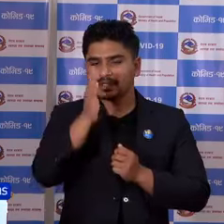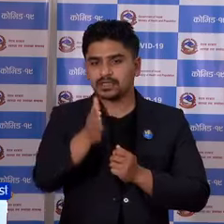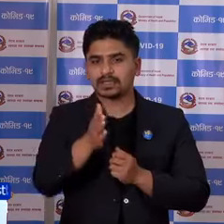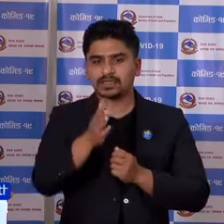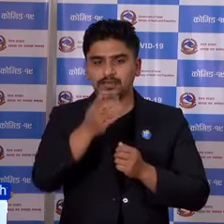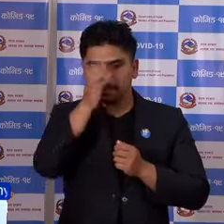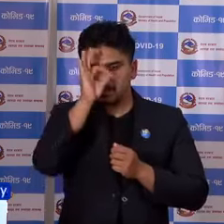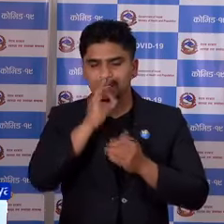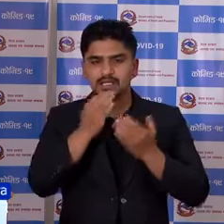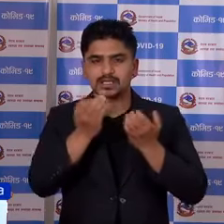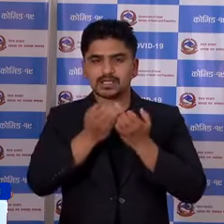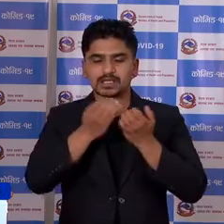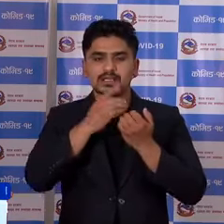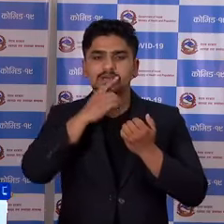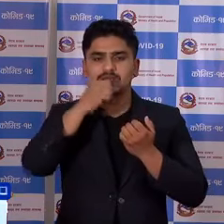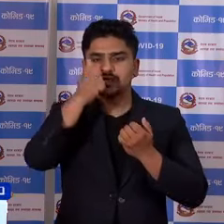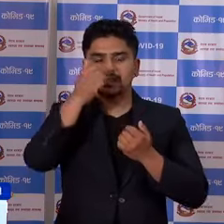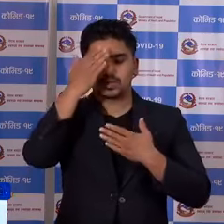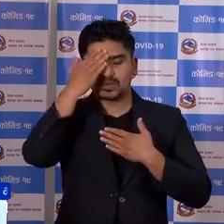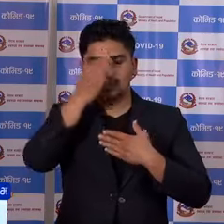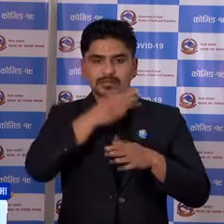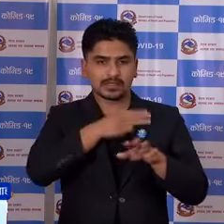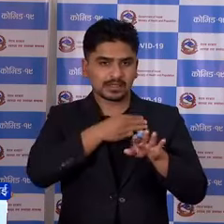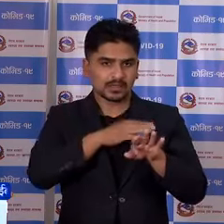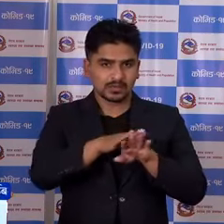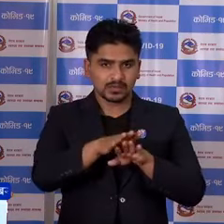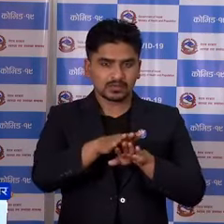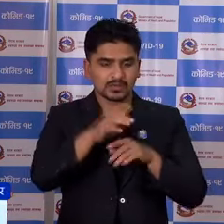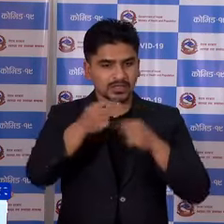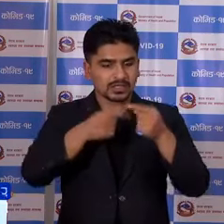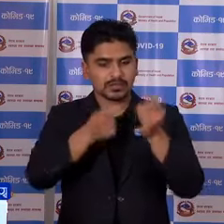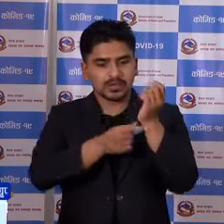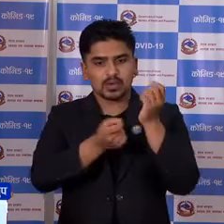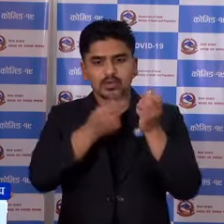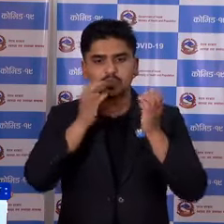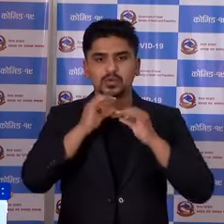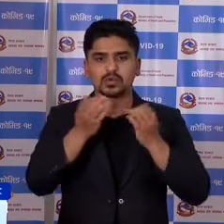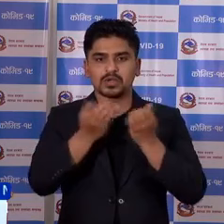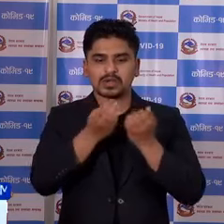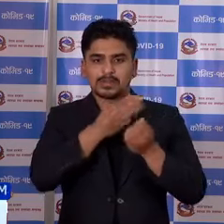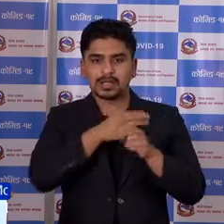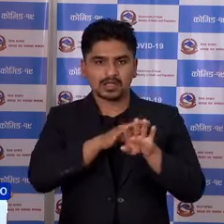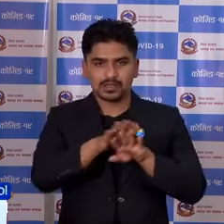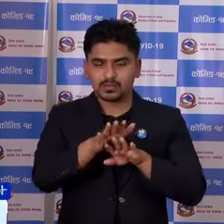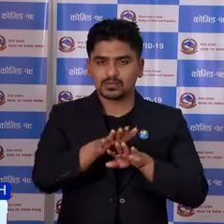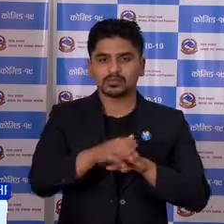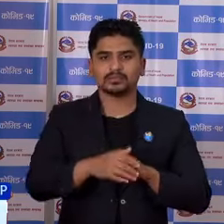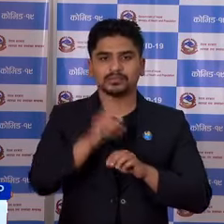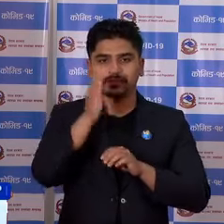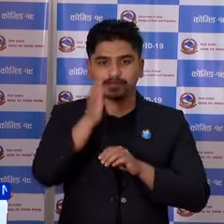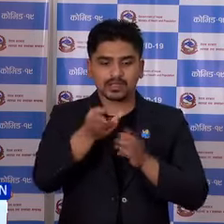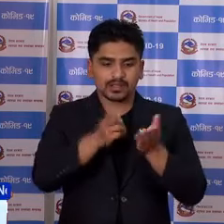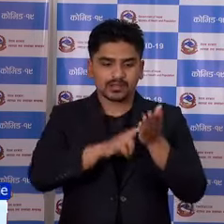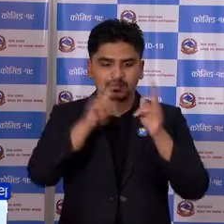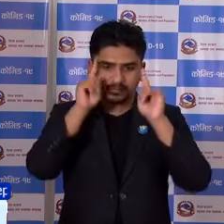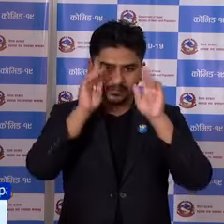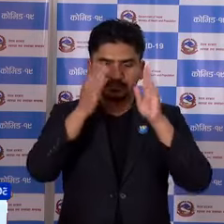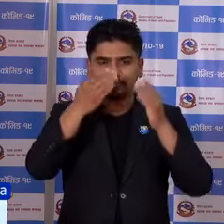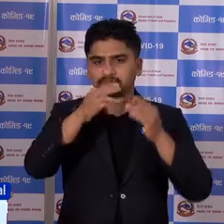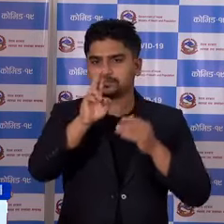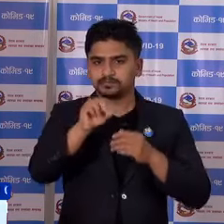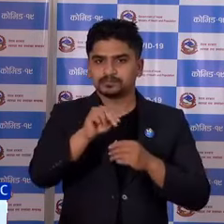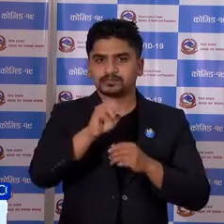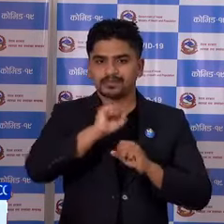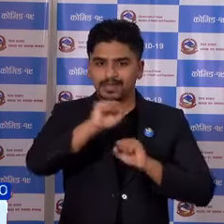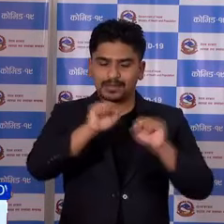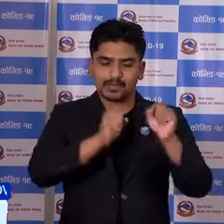गर्दाखेरि खास गरी दीर्घरोगी व्यक्तिहरू, नियमित औषधि सेवन गर्ने व्यक्तिहरूले थप सजगता अप्नाउनु पर्ने